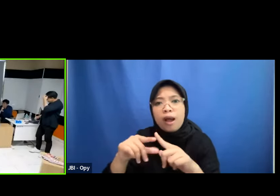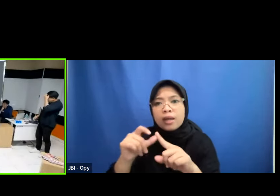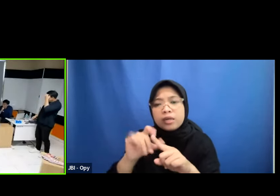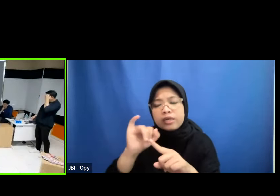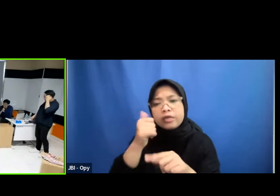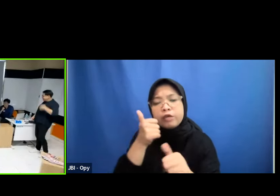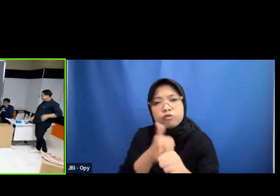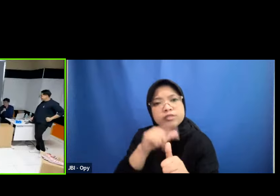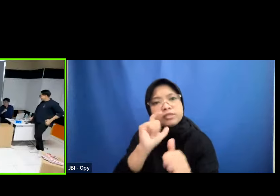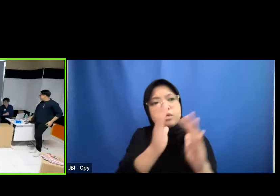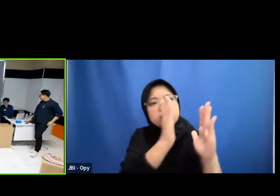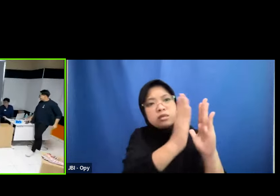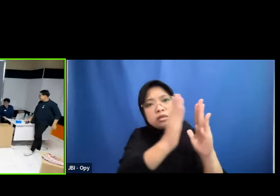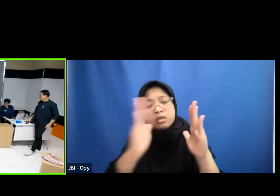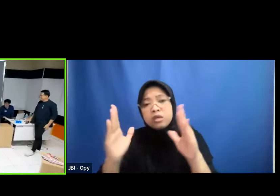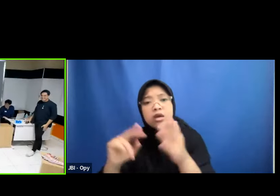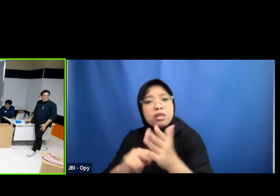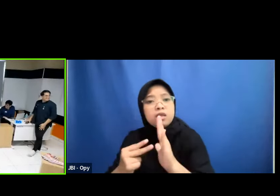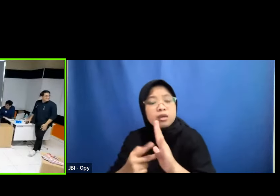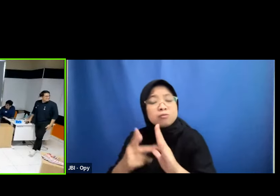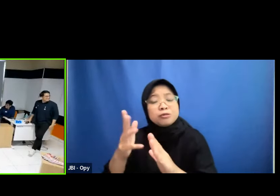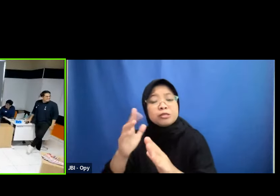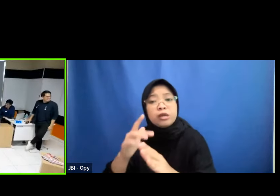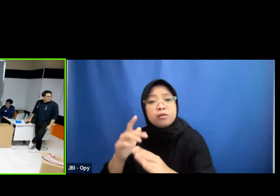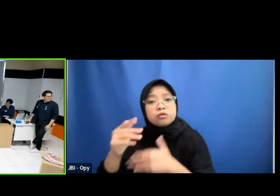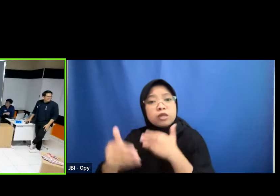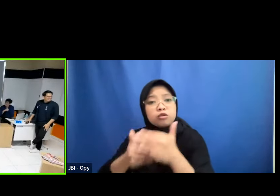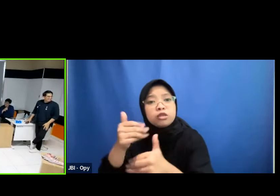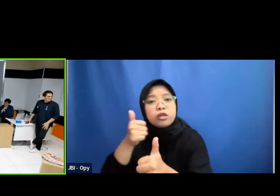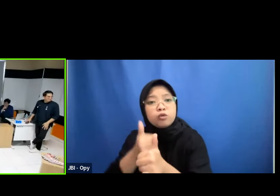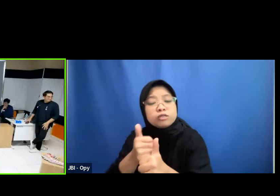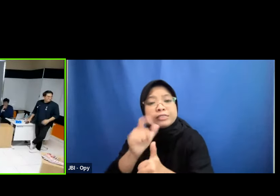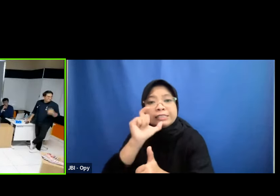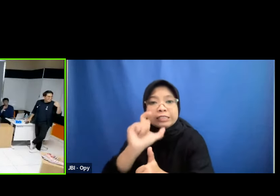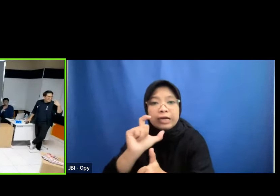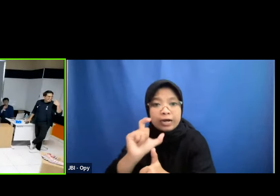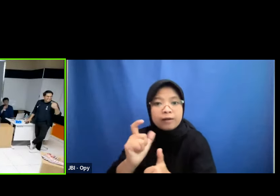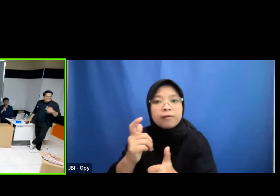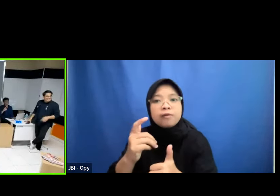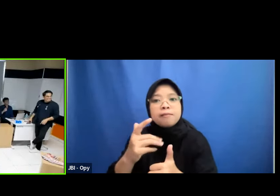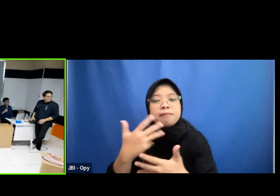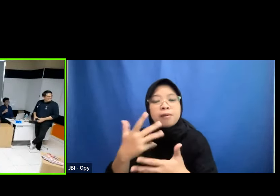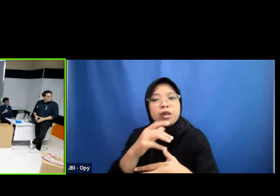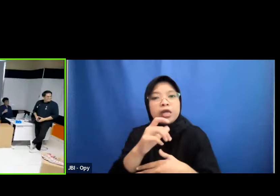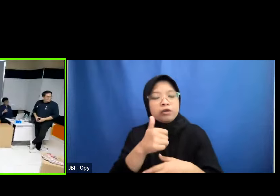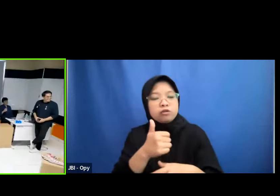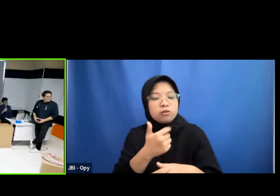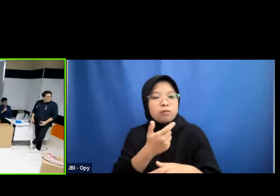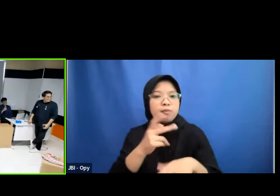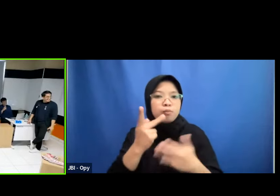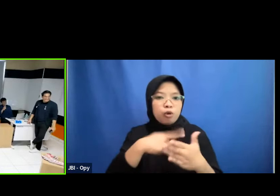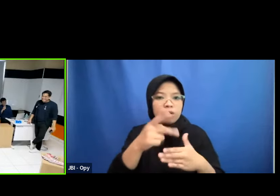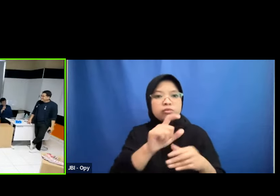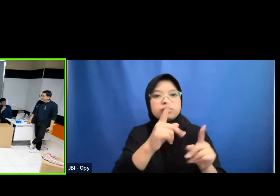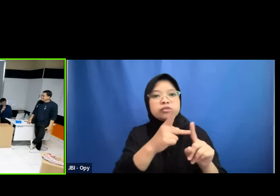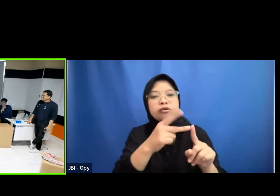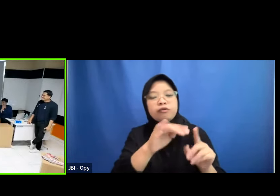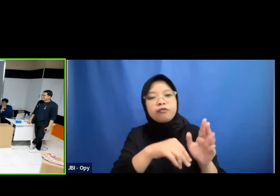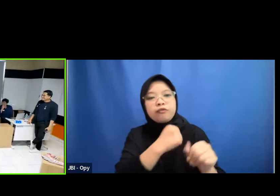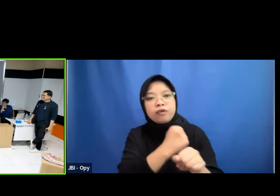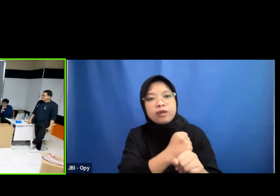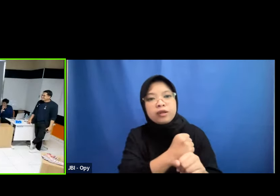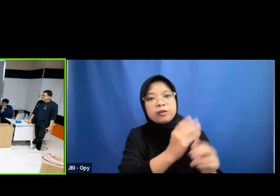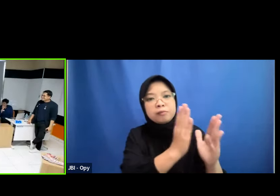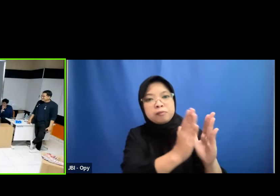to hopefully I can follow your foep to become one of theaveners and be one of